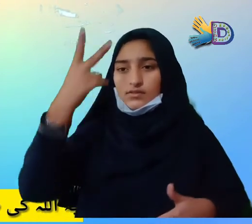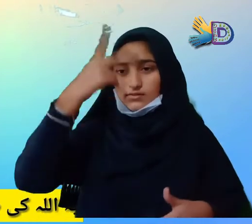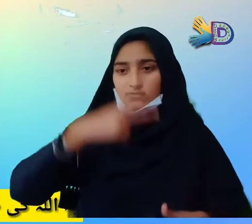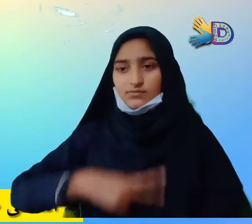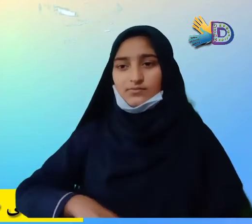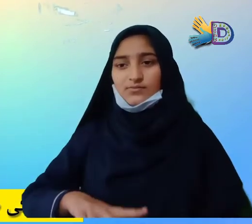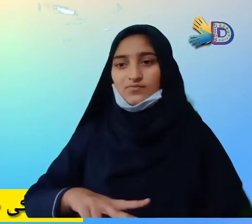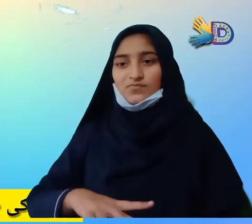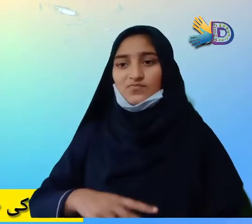आजमाइश है।